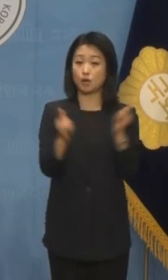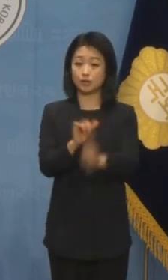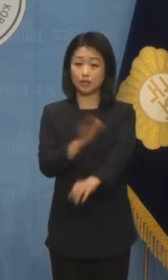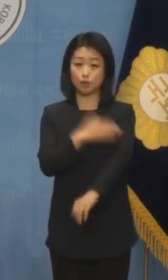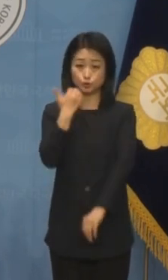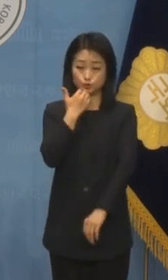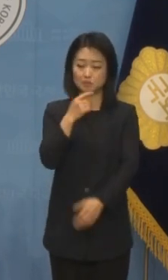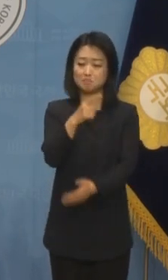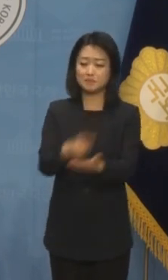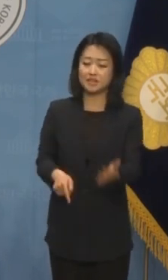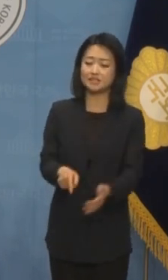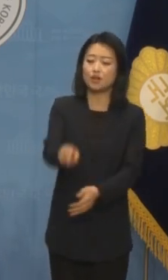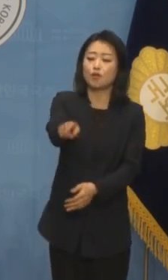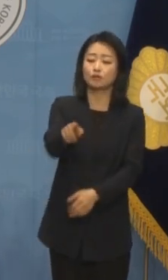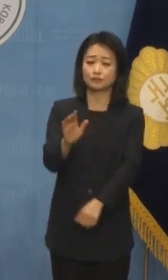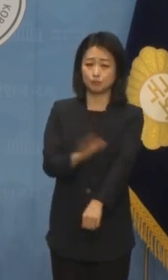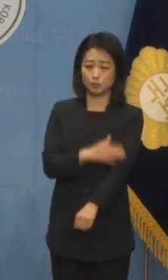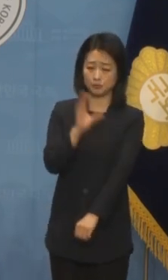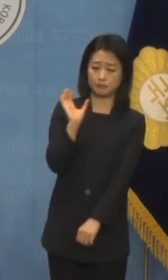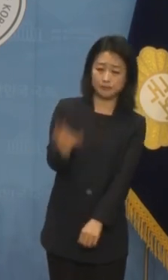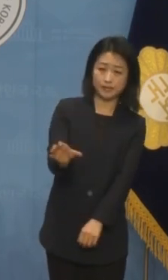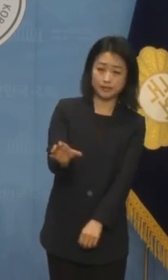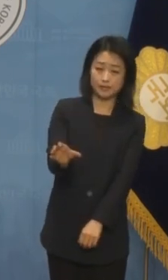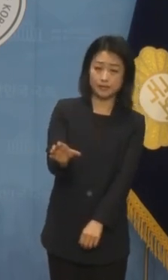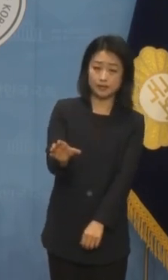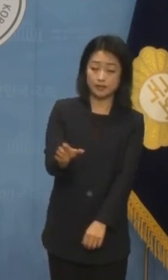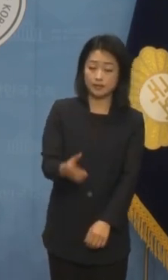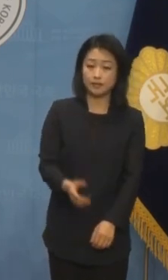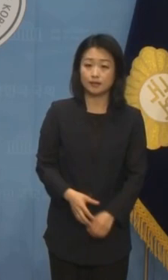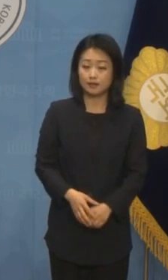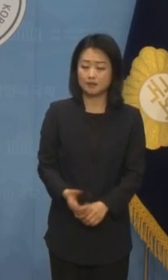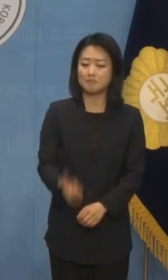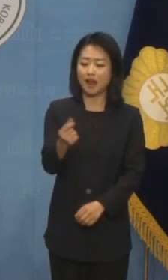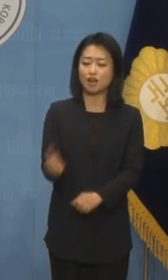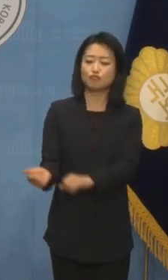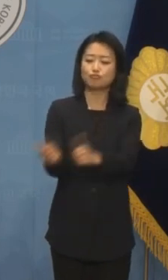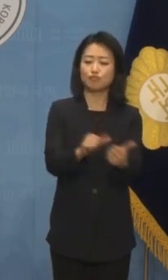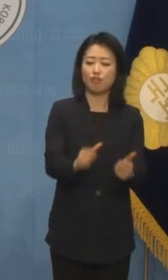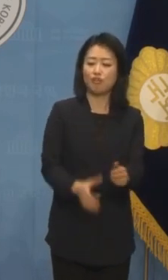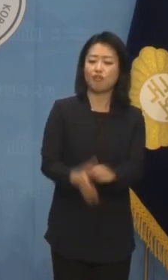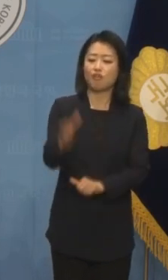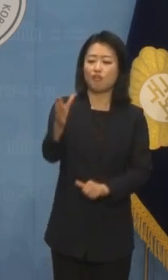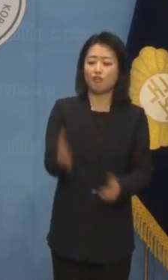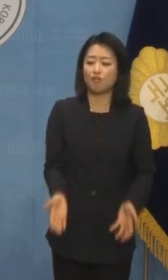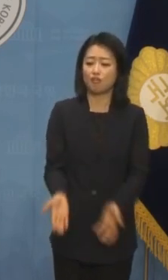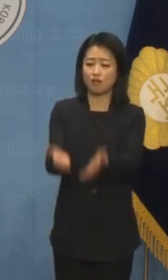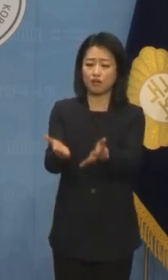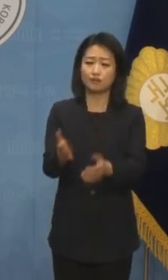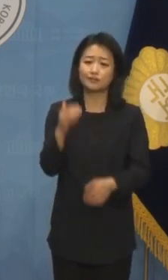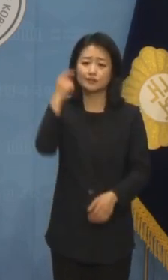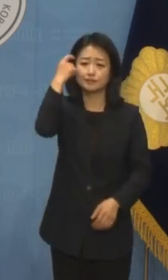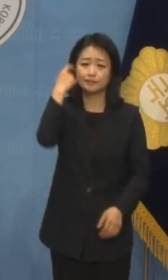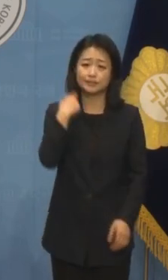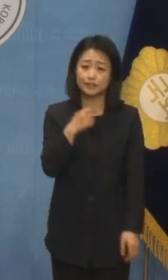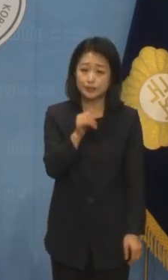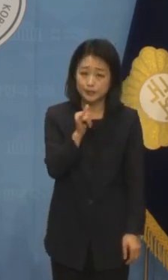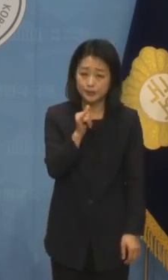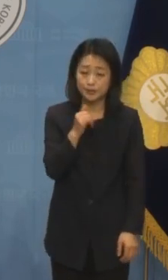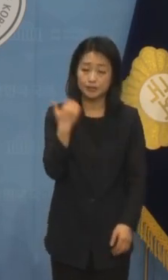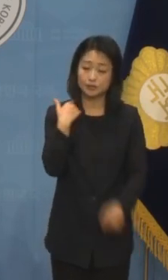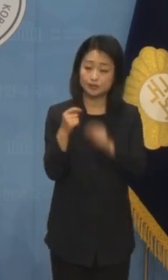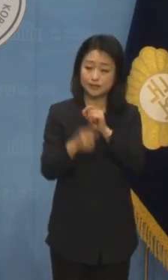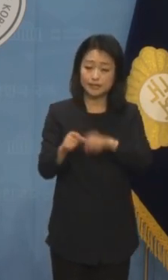책임을 피해자에게 지우면서 피해자들이 어서 삶을 마감하라고 부추기는 것 같습니다. 전세